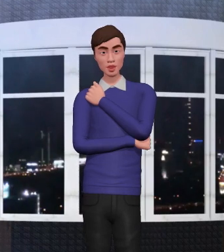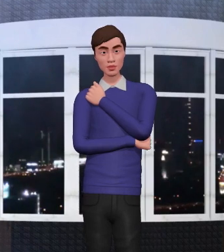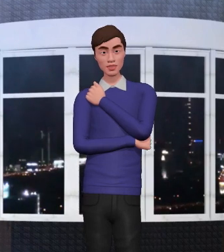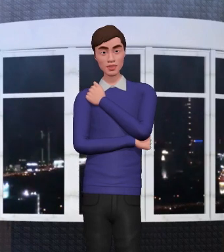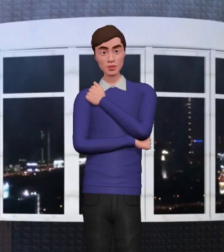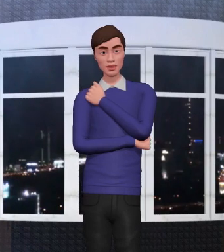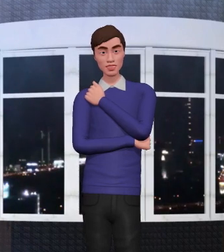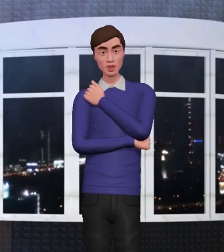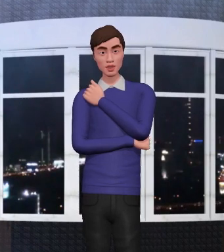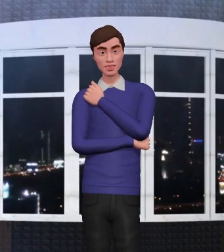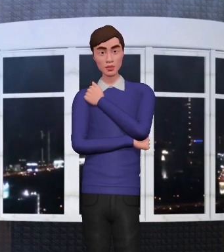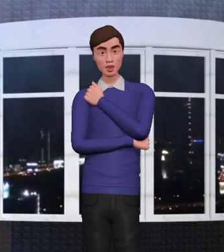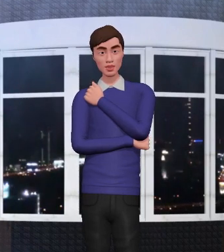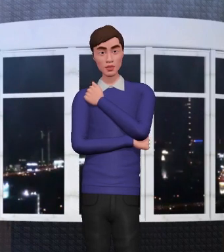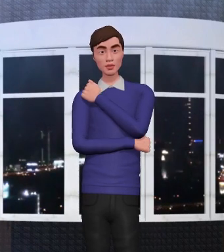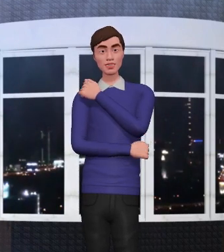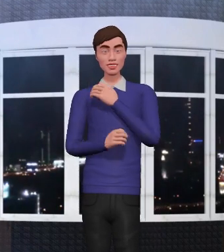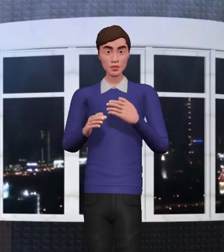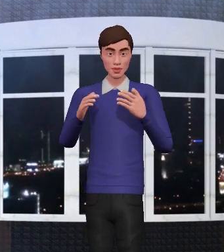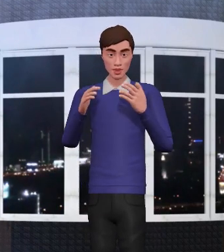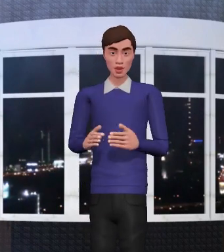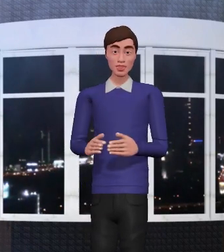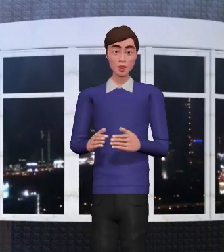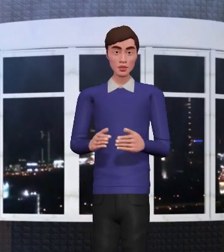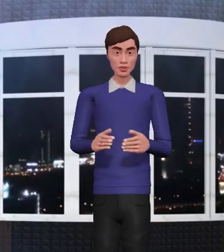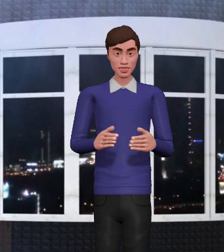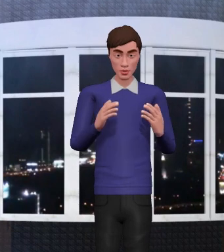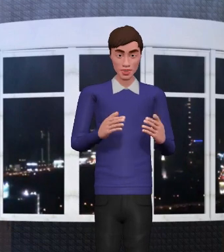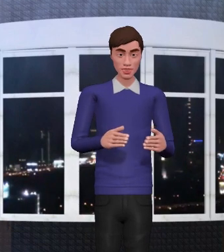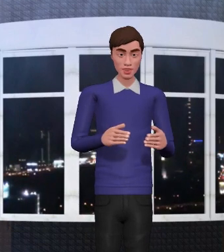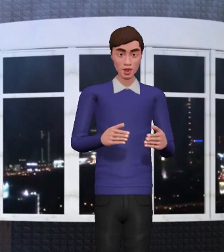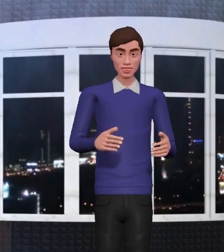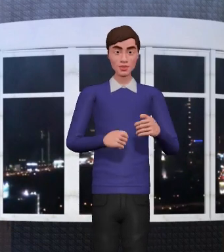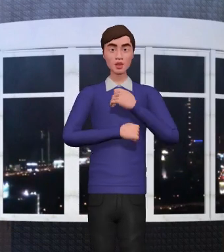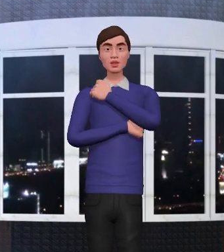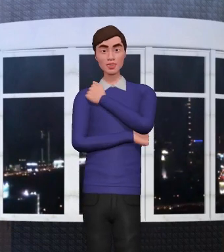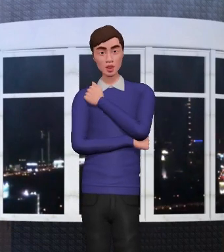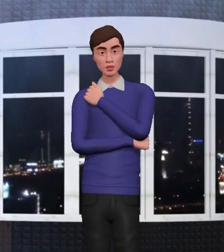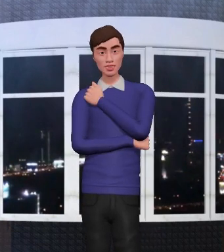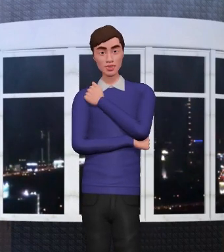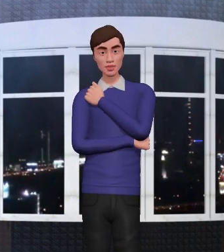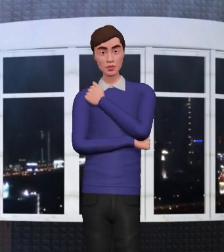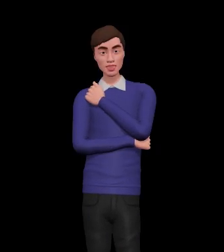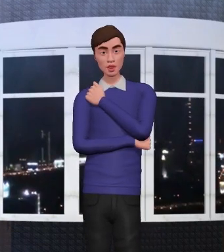25 декабря после заявления горбачева об отставке и подписания ему коза передачи управления